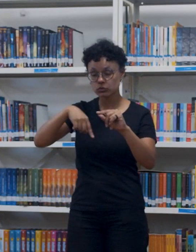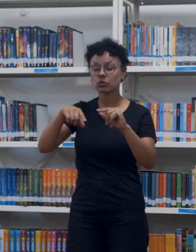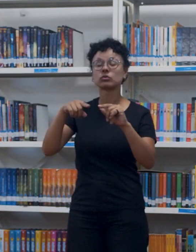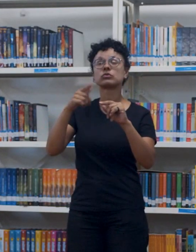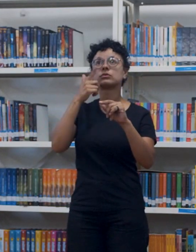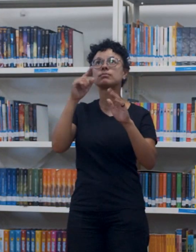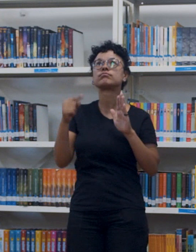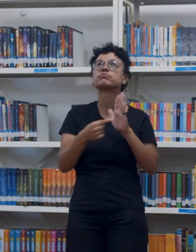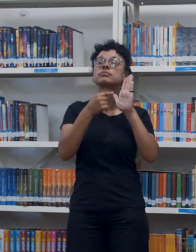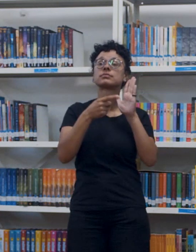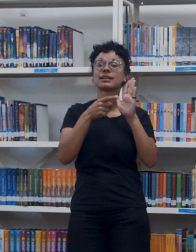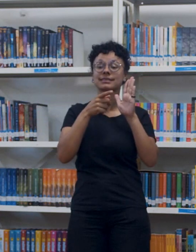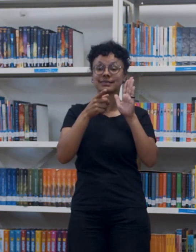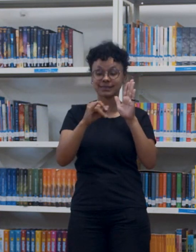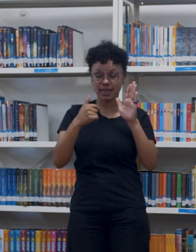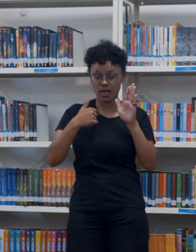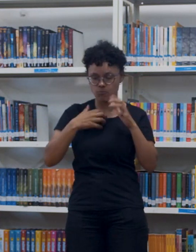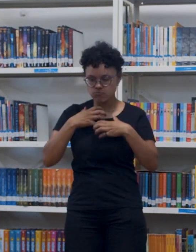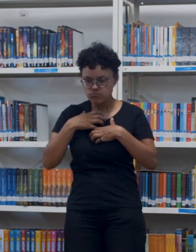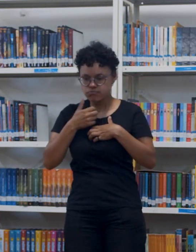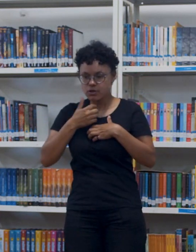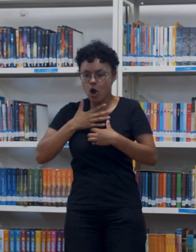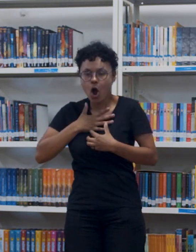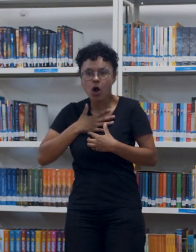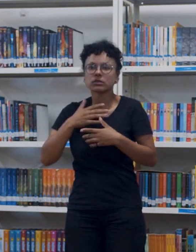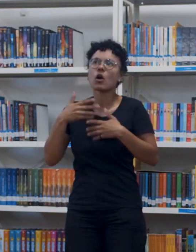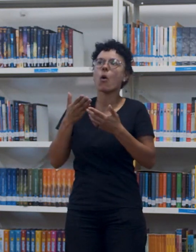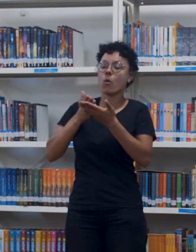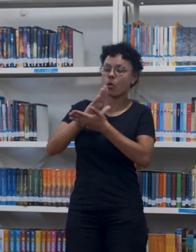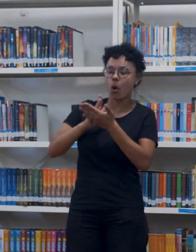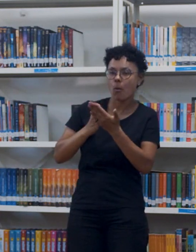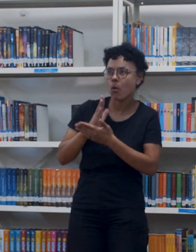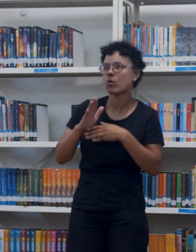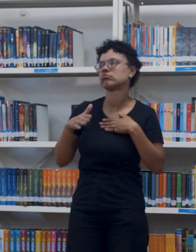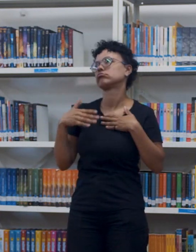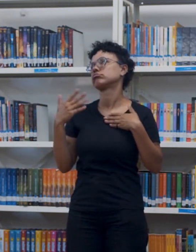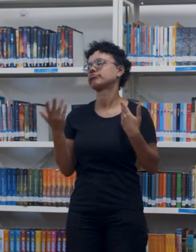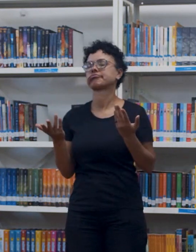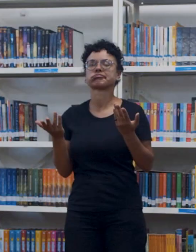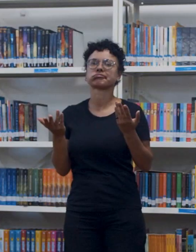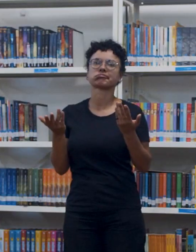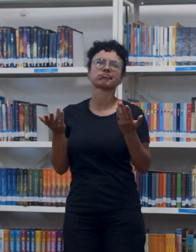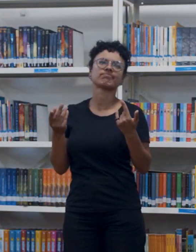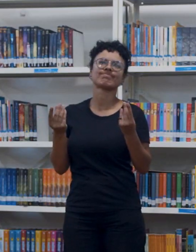se afeta por aquilo que nos impacta, incomoda,